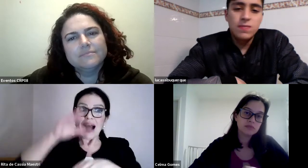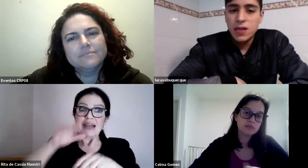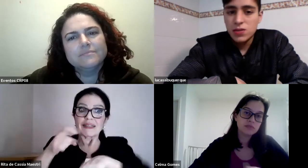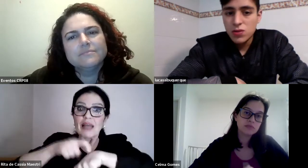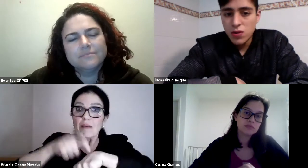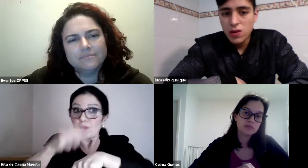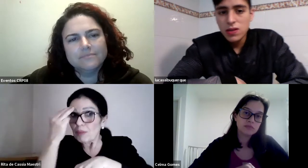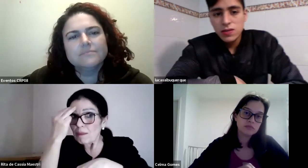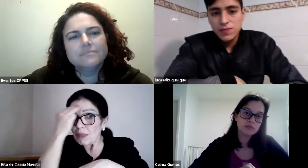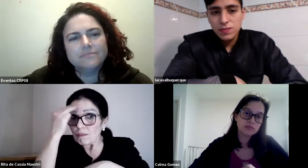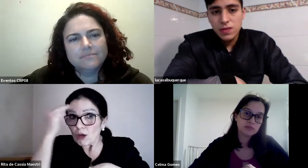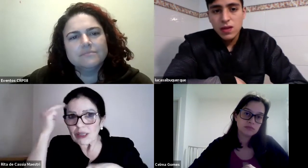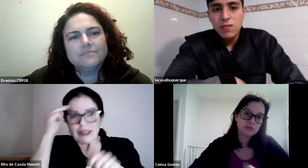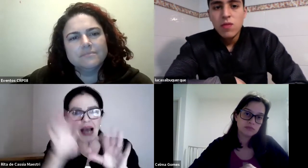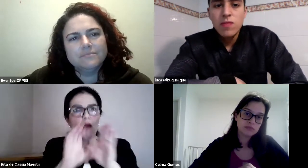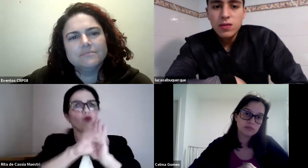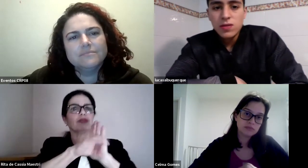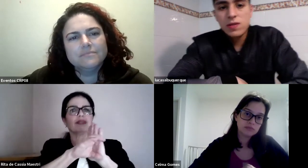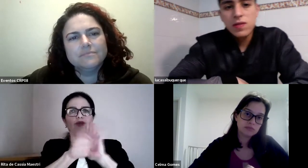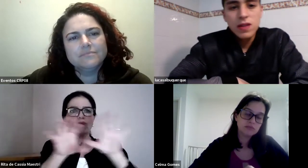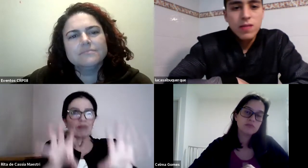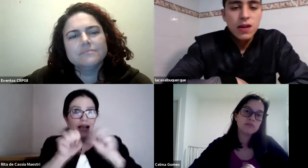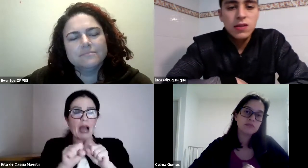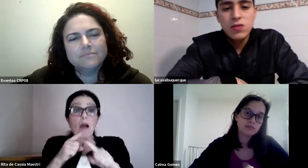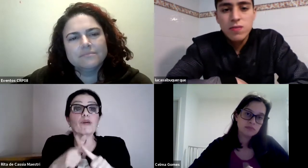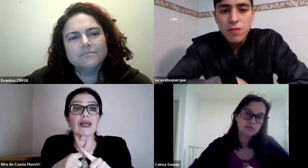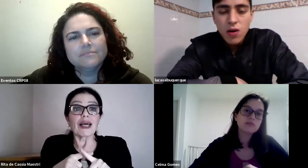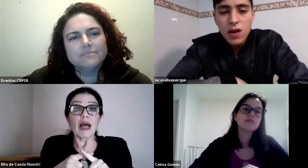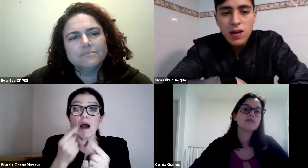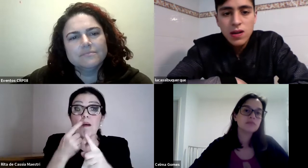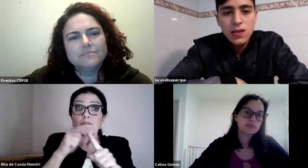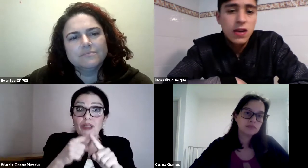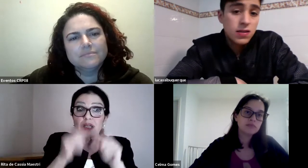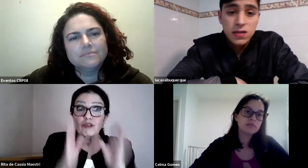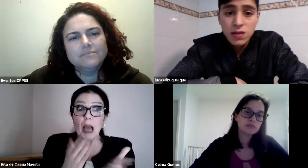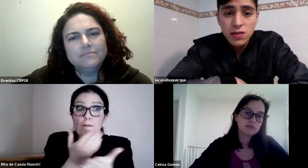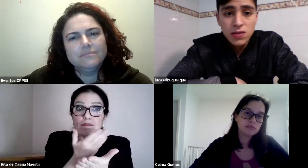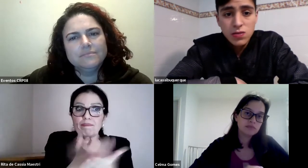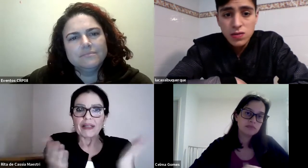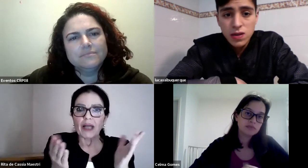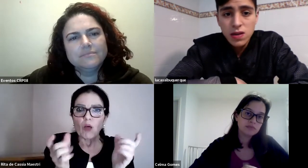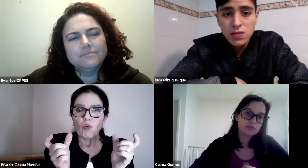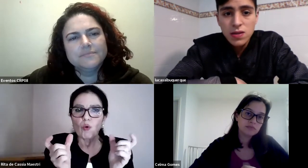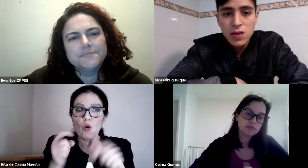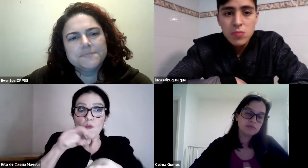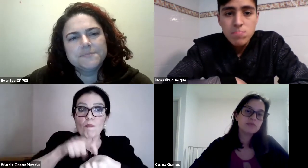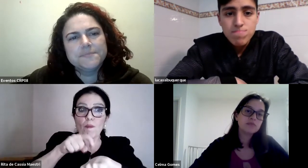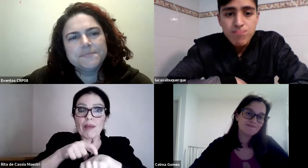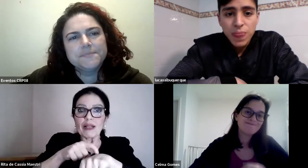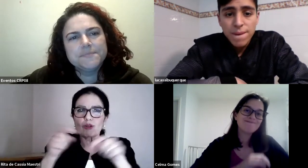mais explicações, momentos de trabalhar questões de memória, aquisição desses conceitos,